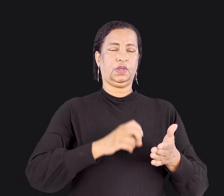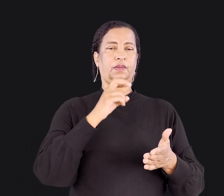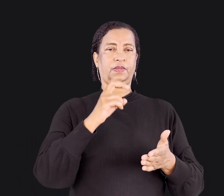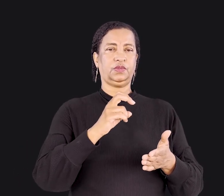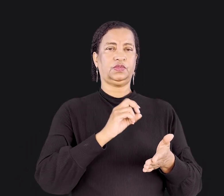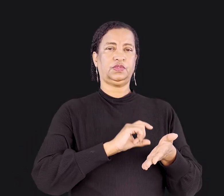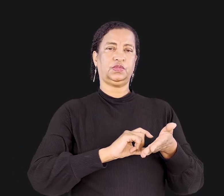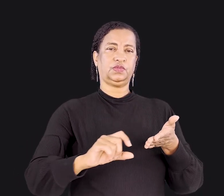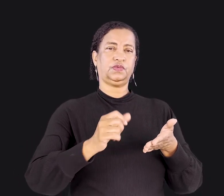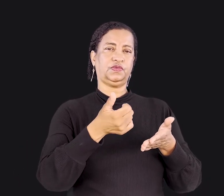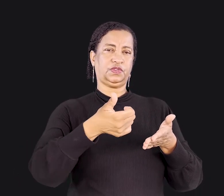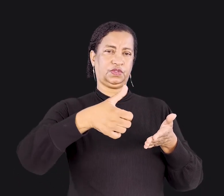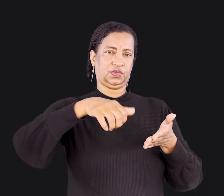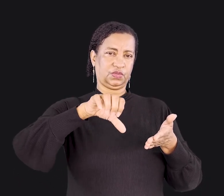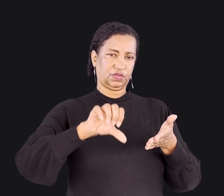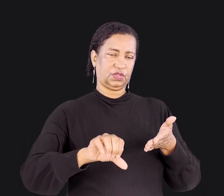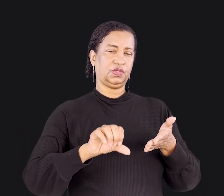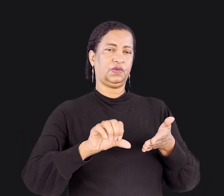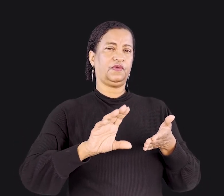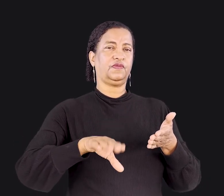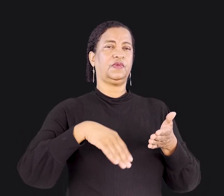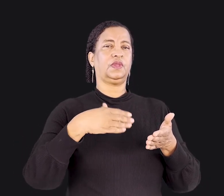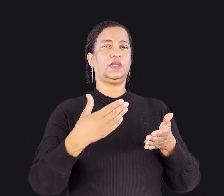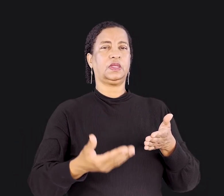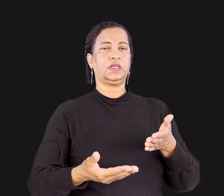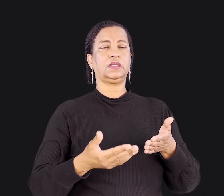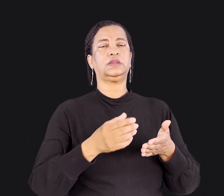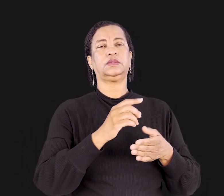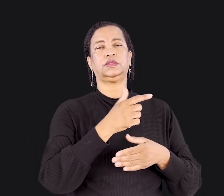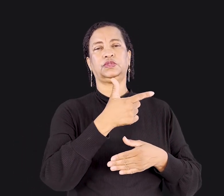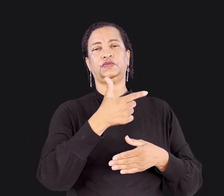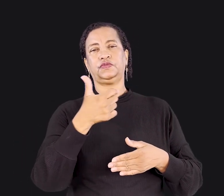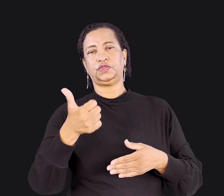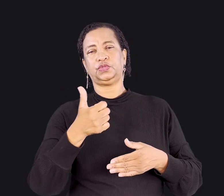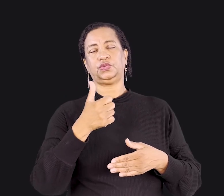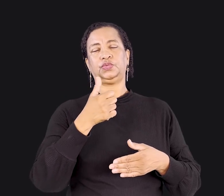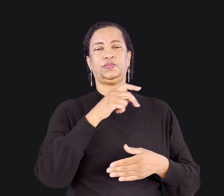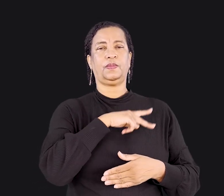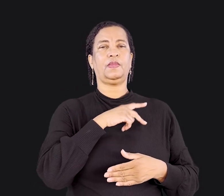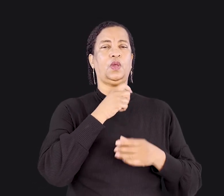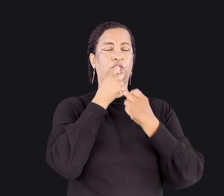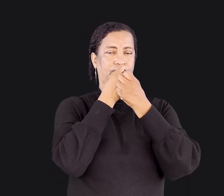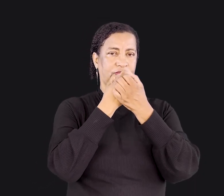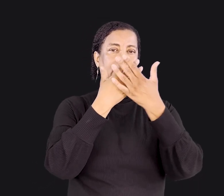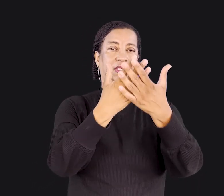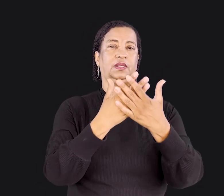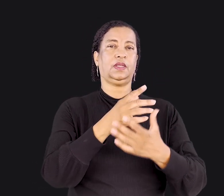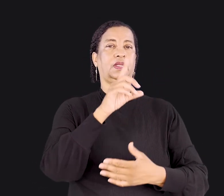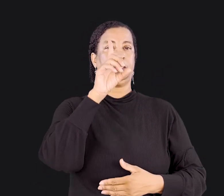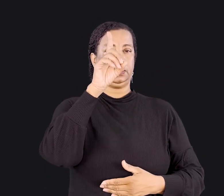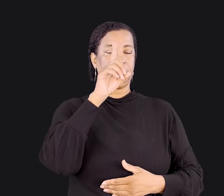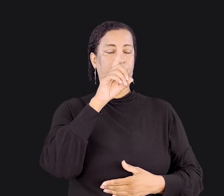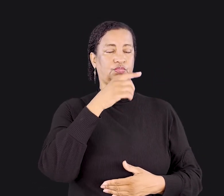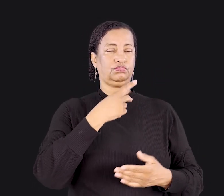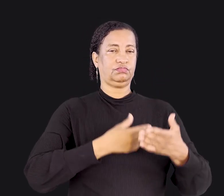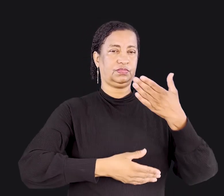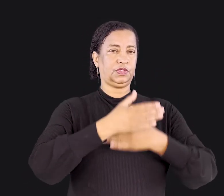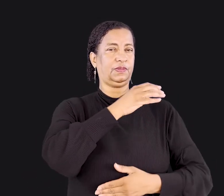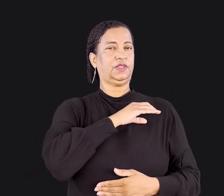do versículo 19 ao 21, Paulo faz a seguinte declaração. Deus em Cristo estava reconciliando